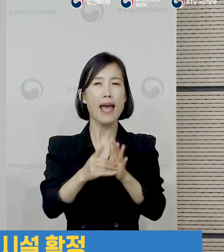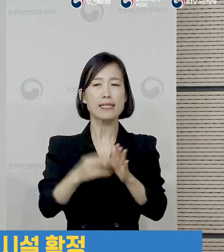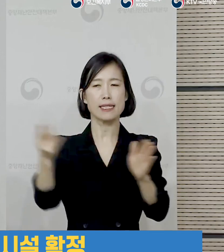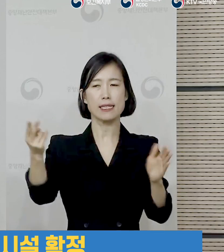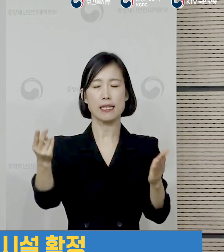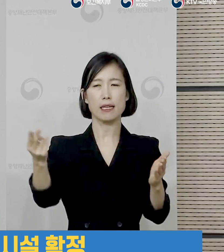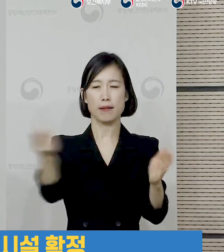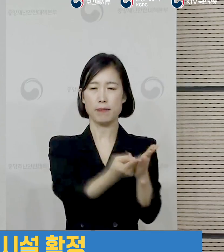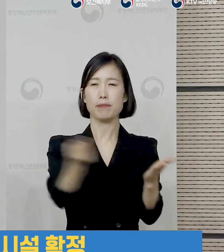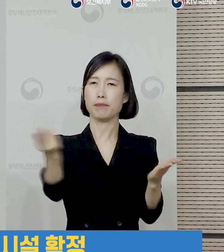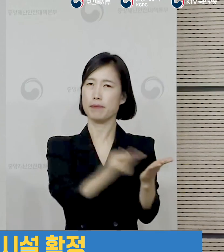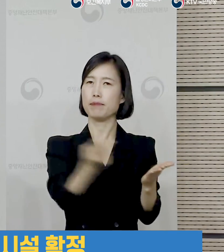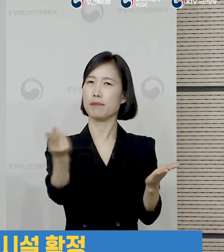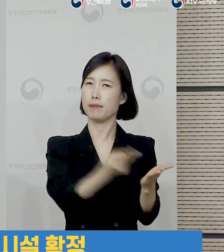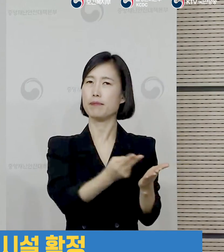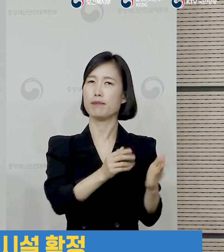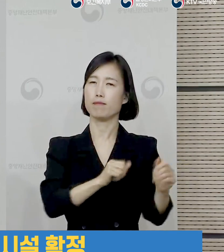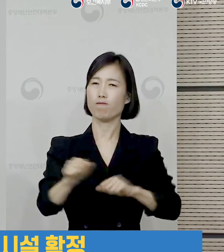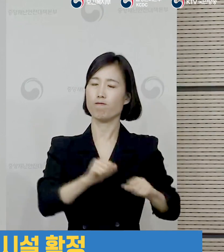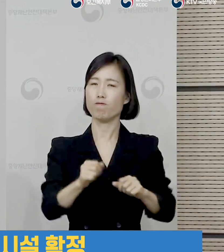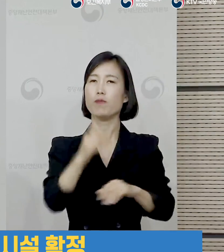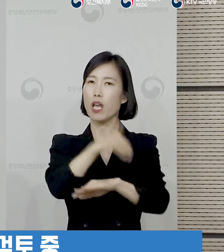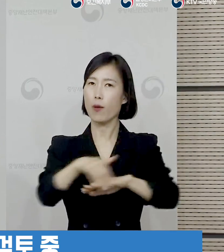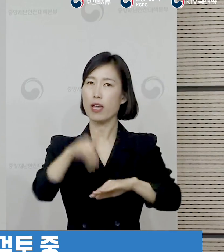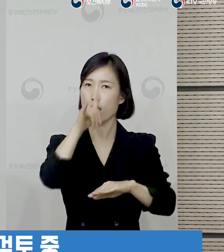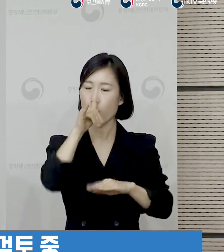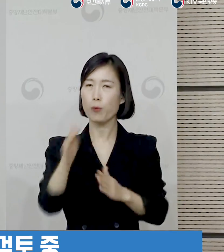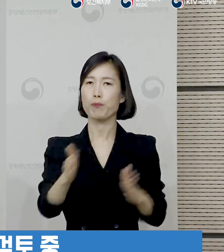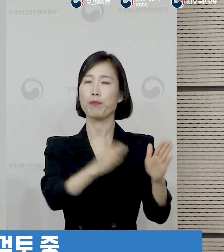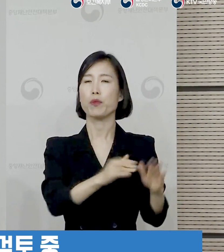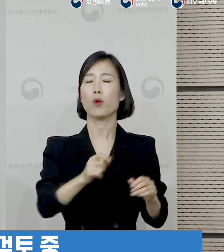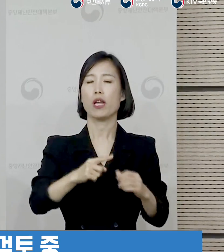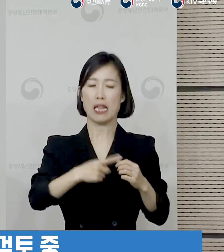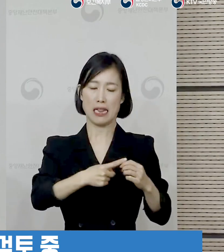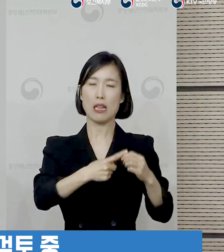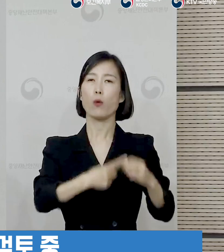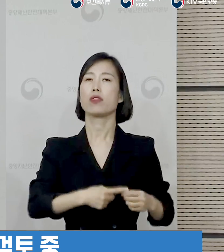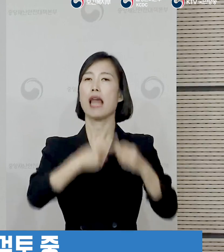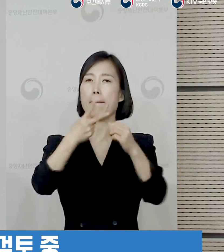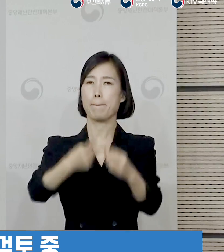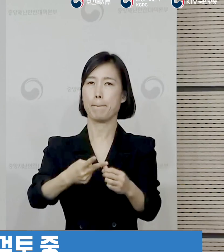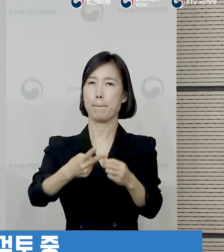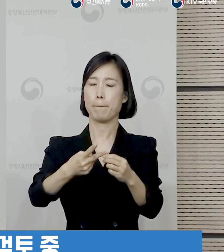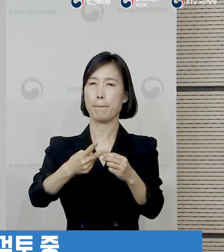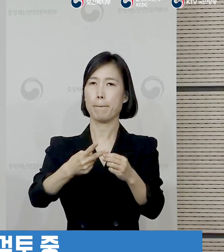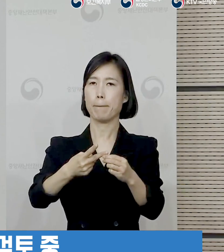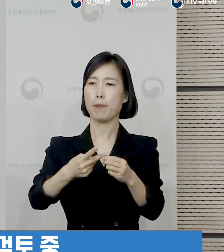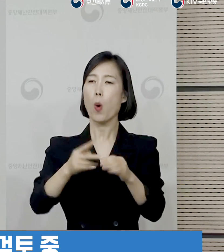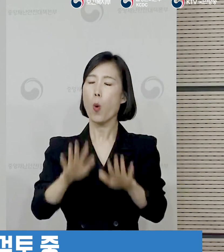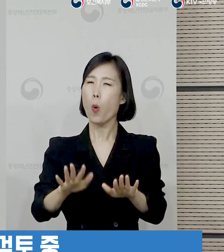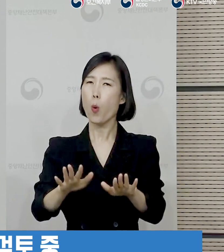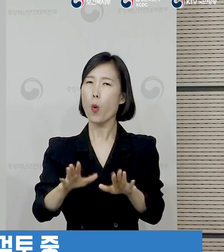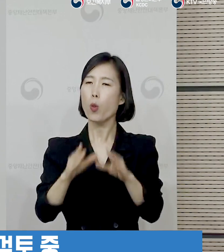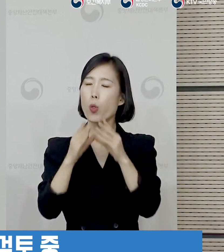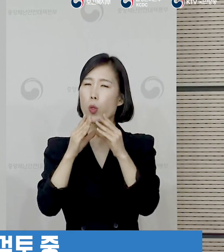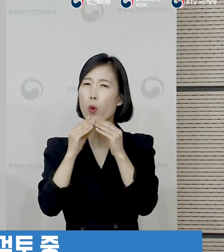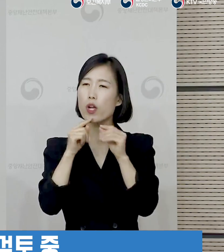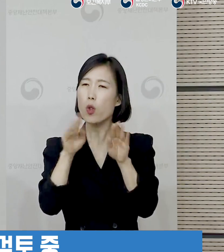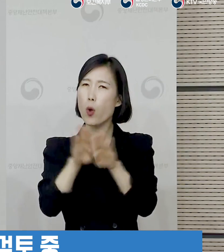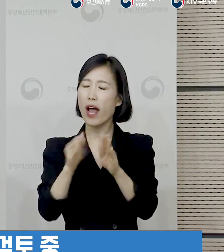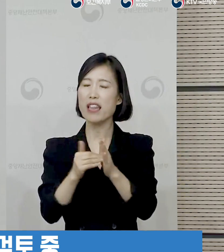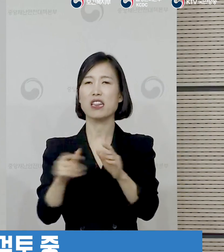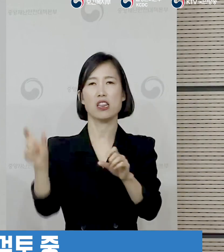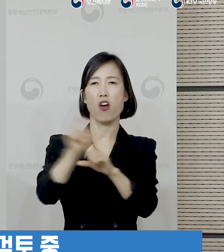수 있도록 운영을 할 계획이고요. 그 다음에 2단계로 한 금년 주말까지 1,000명